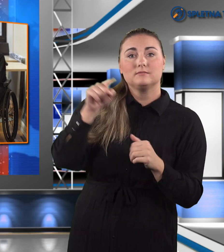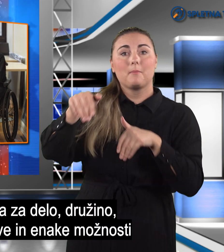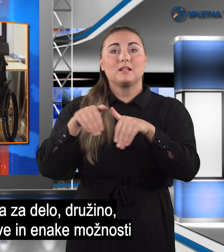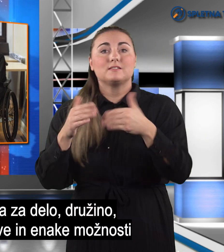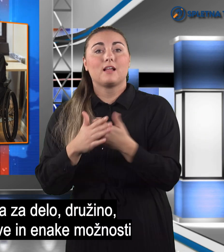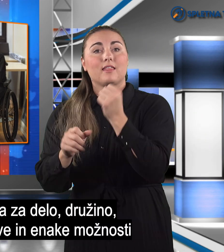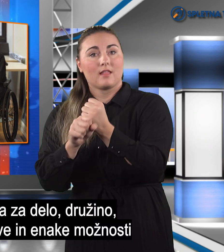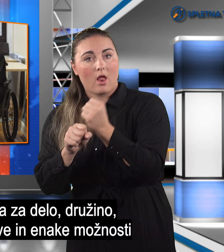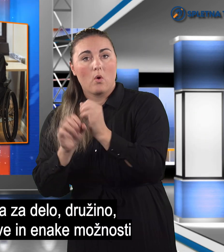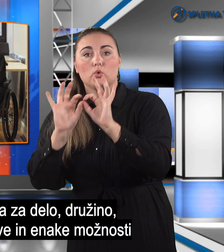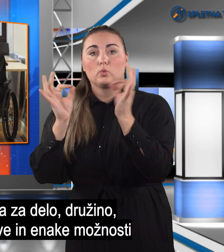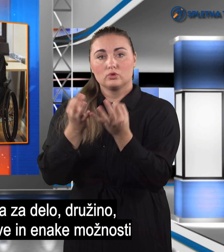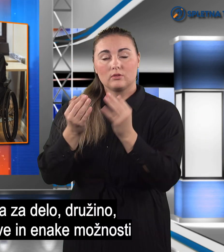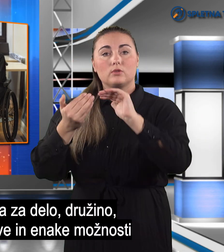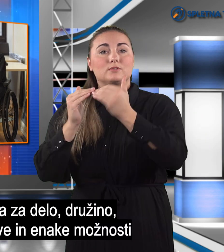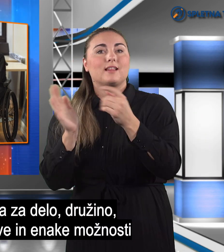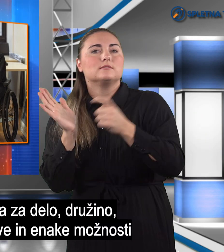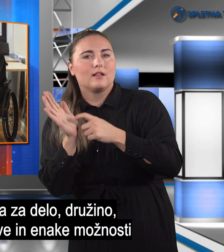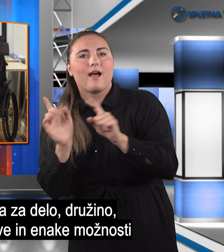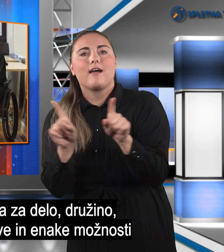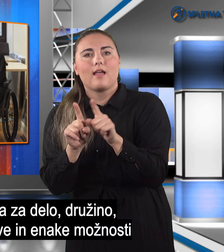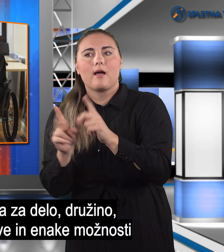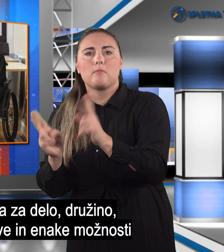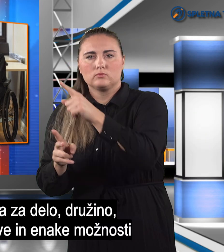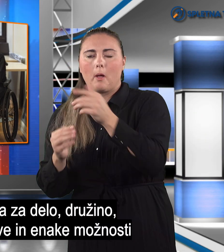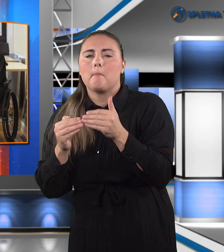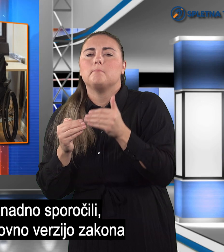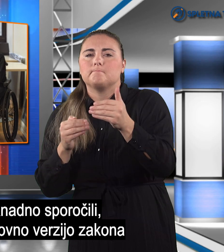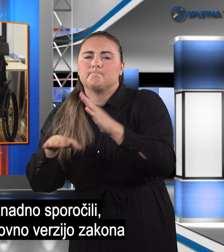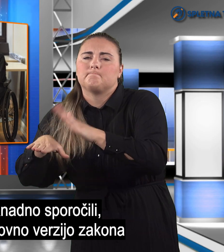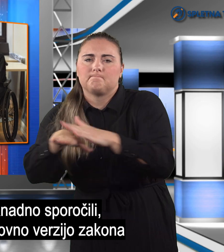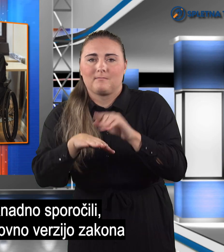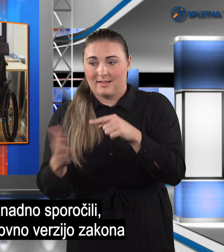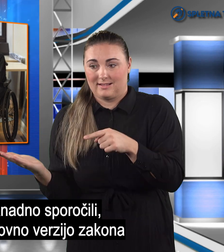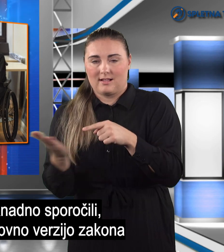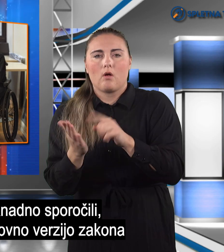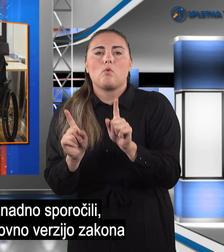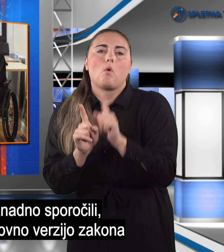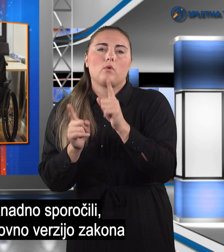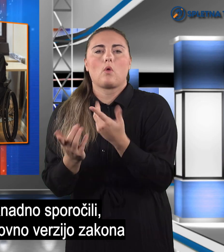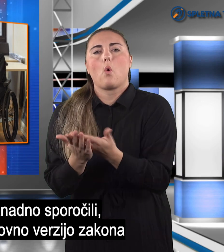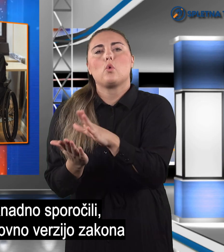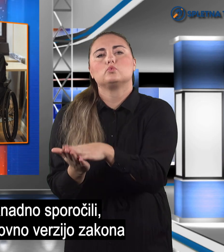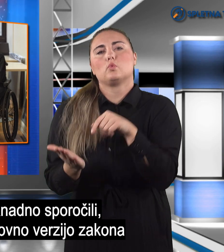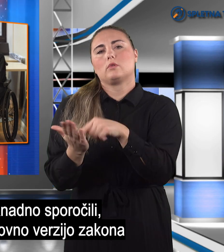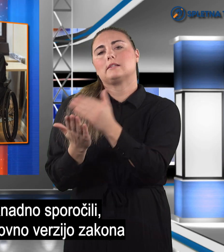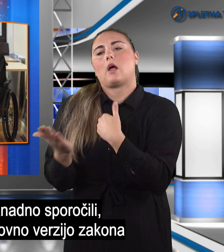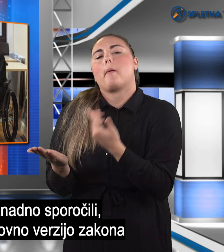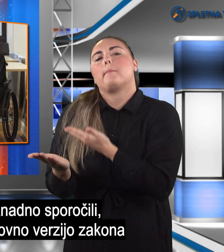Iz Ministrstva za delo, družino, socialne zadeve in enake možnosti pa so naknadno sporočili, da gre za